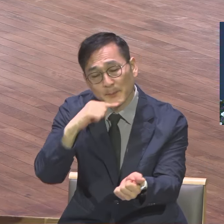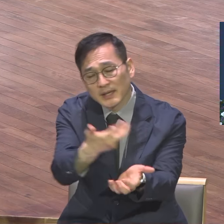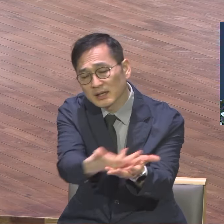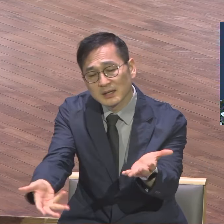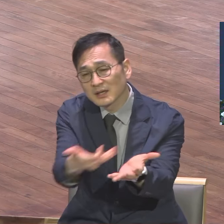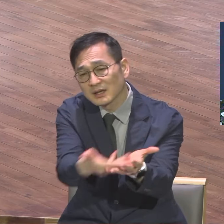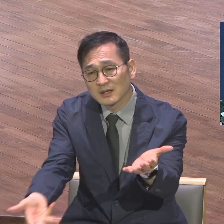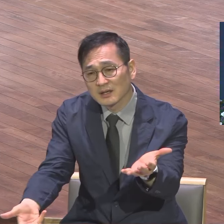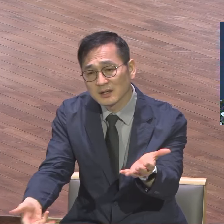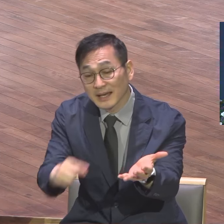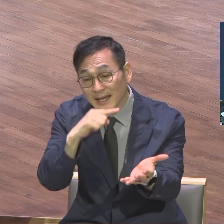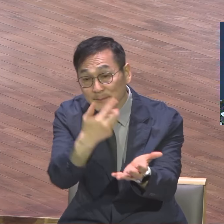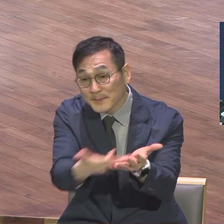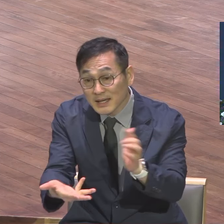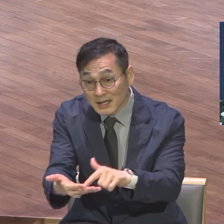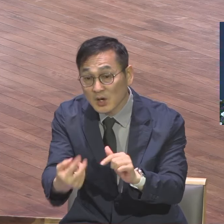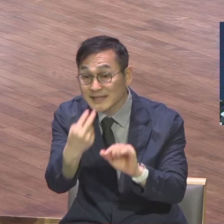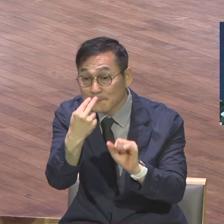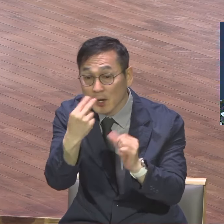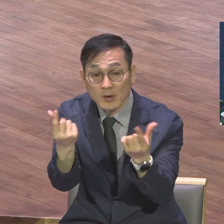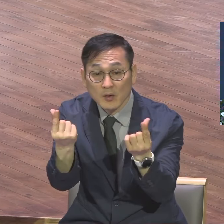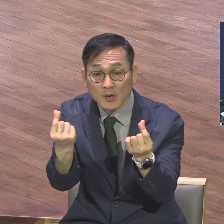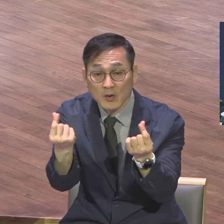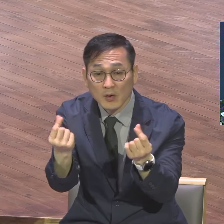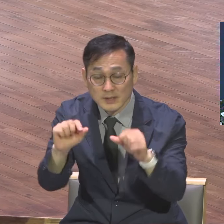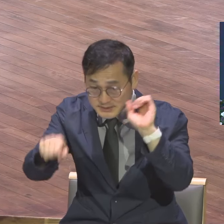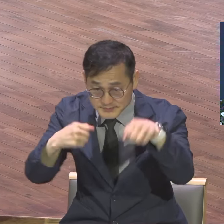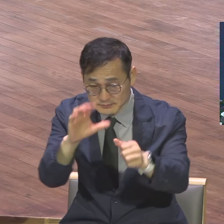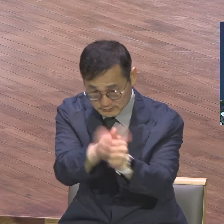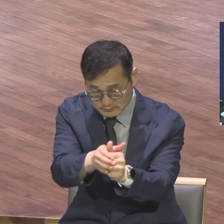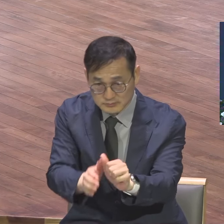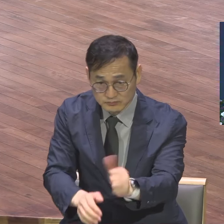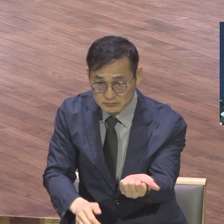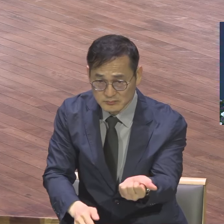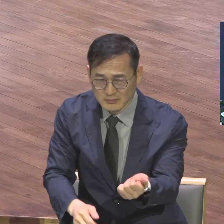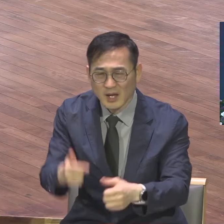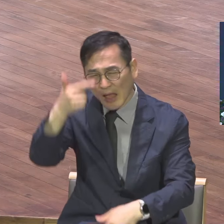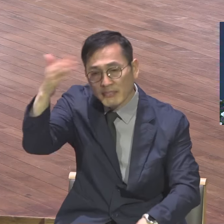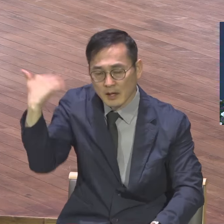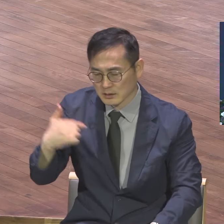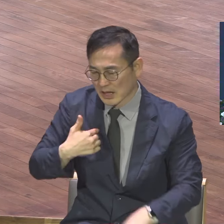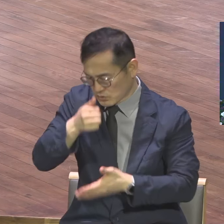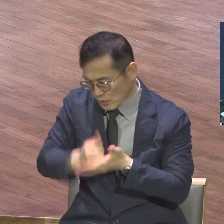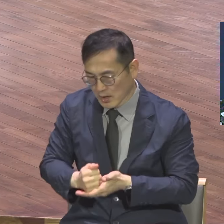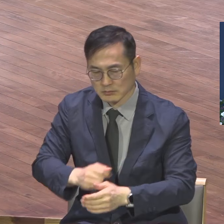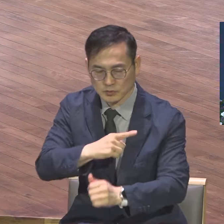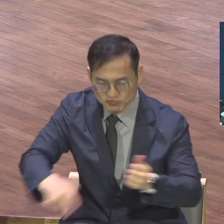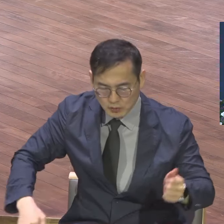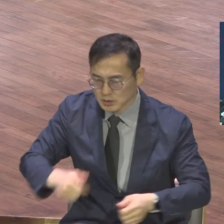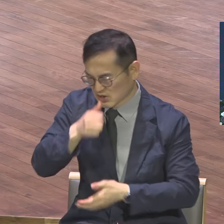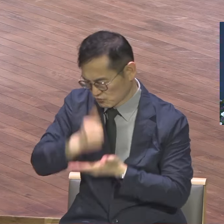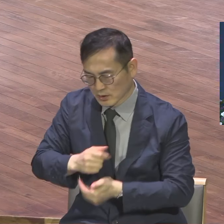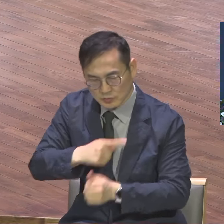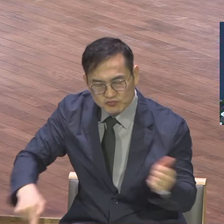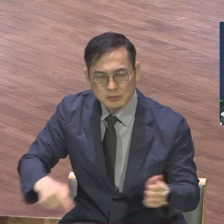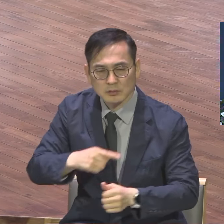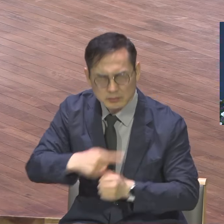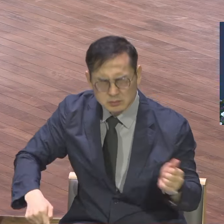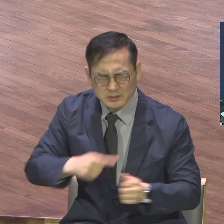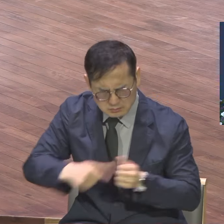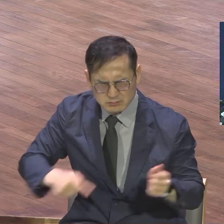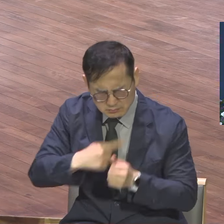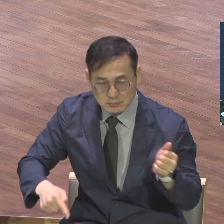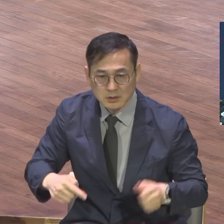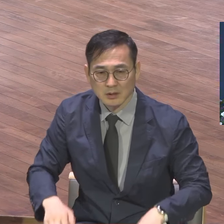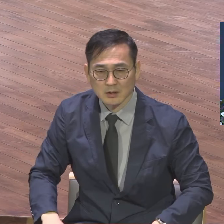뭐예요? 생명이요. 그 짐승 죽여야 됩니다. 그래서 양들이 많이 죽었습니다. 대신 죄인들